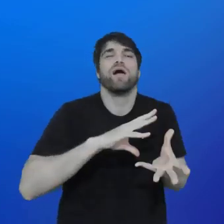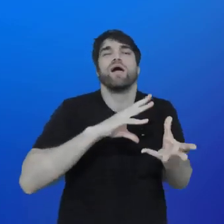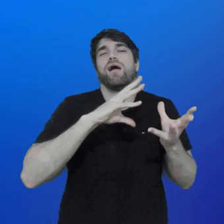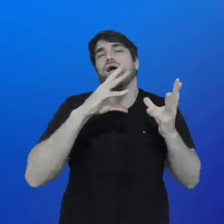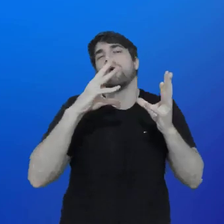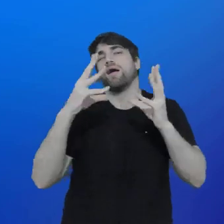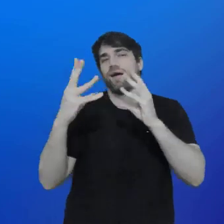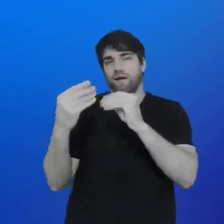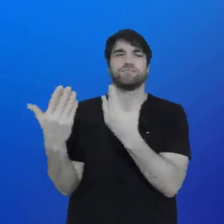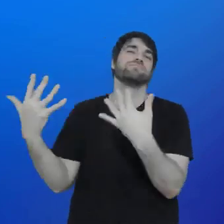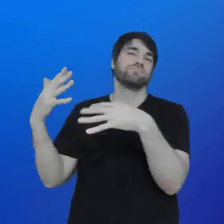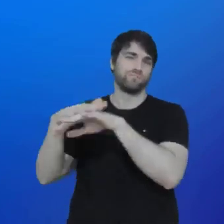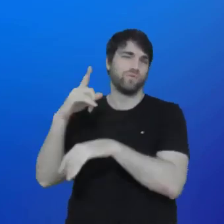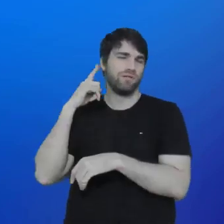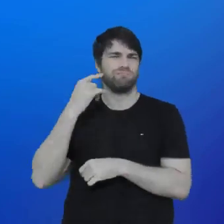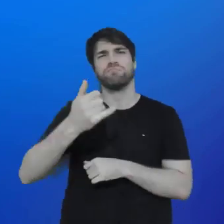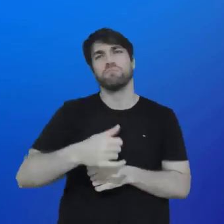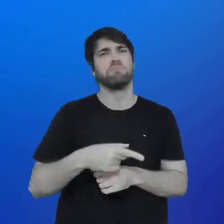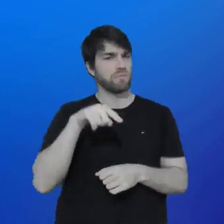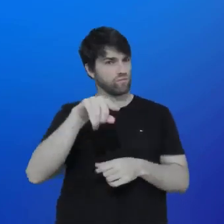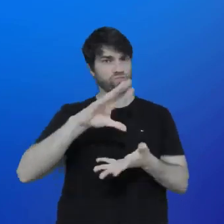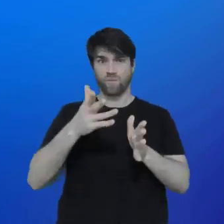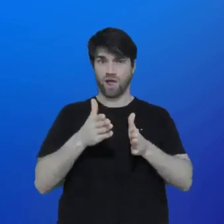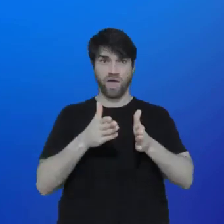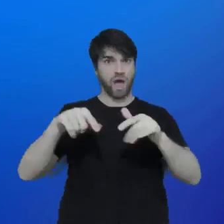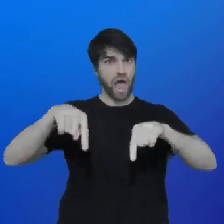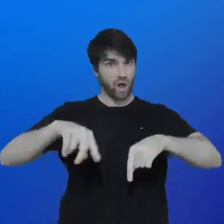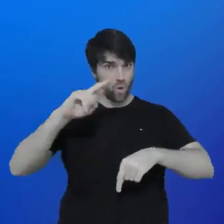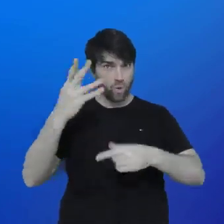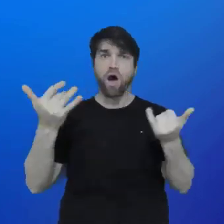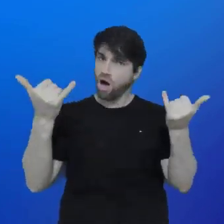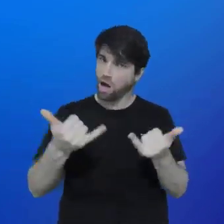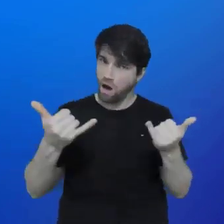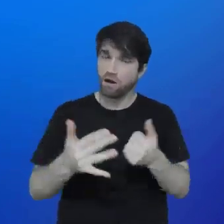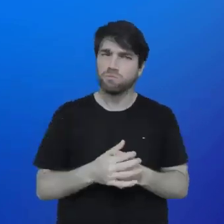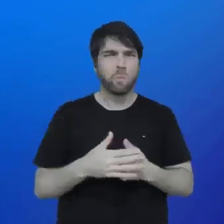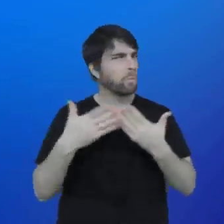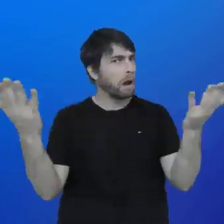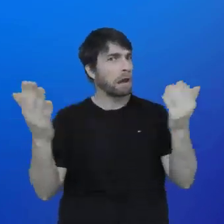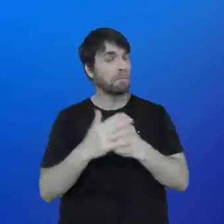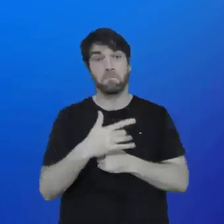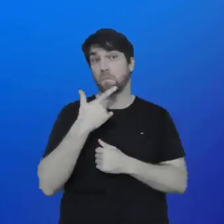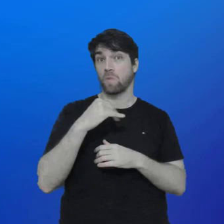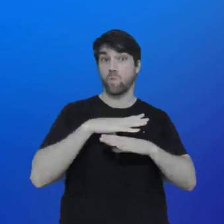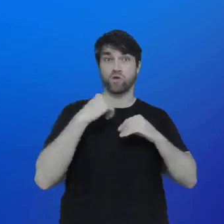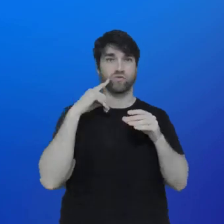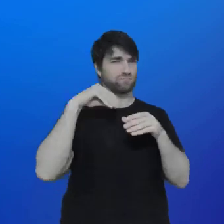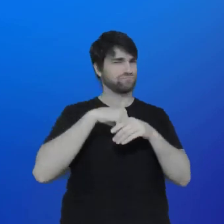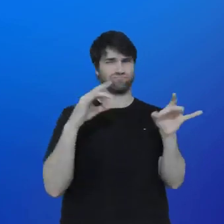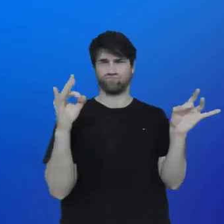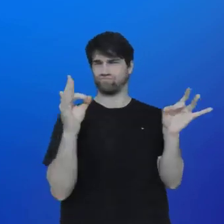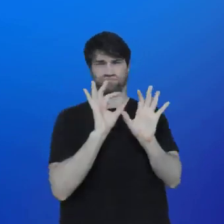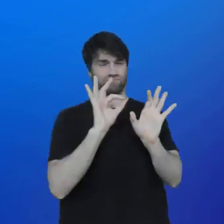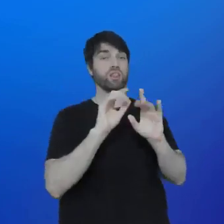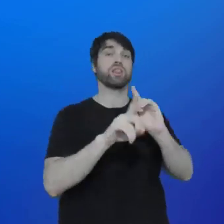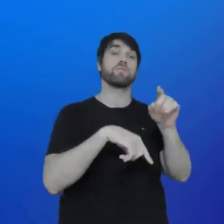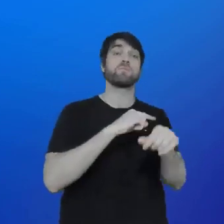vaya dando esta integración. En Uruguay esto ya existe. El primer paso es la escuela de sordos, luego en ciclo básico siguen siendo